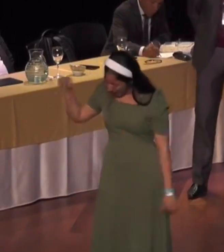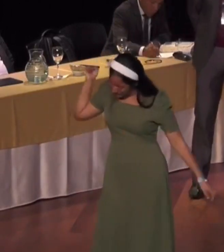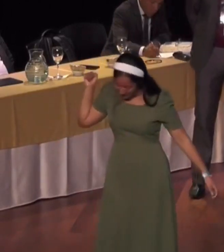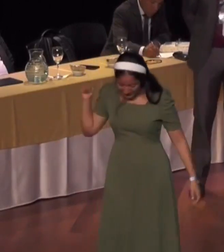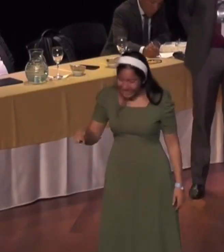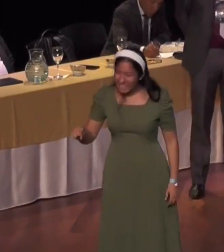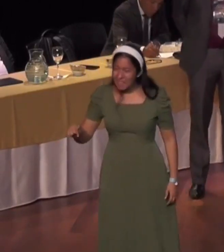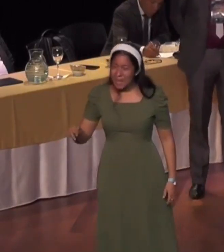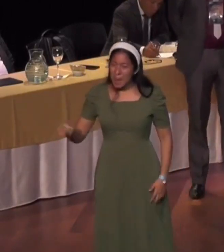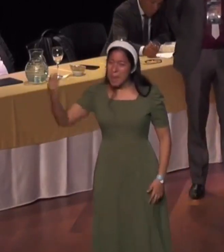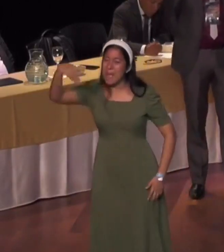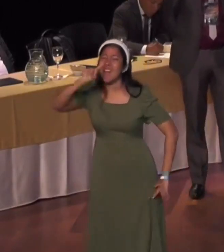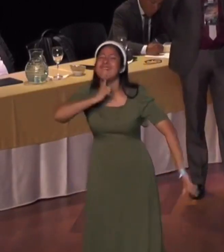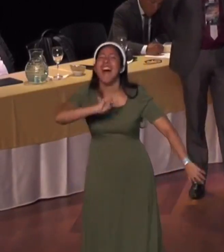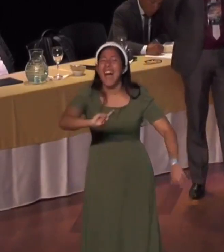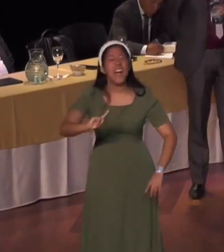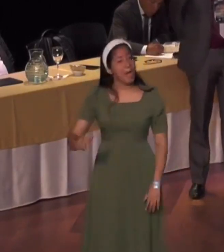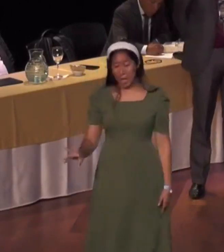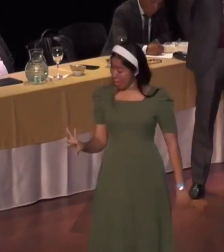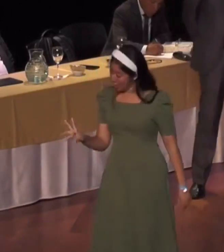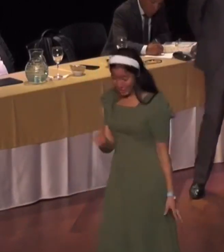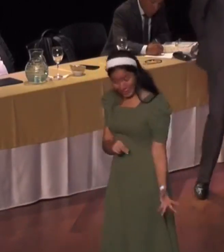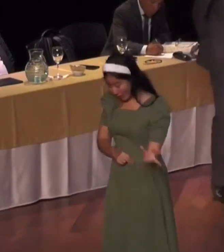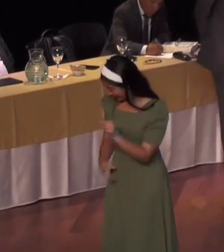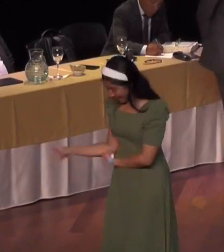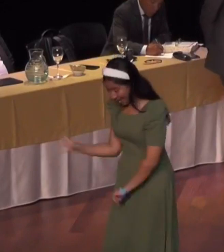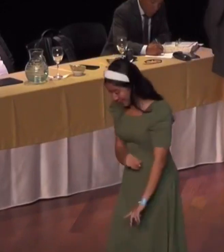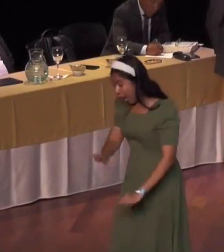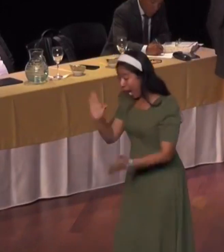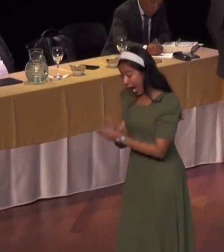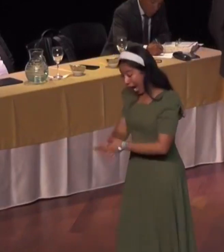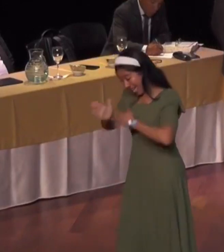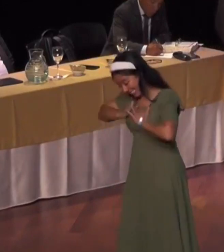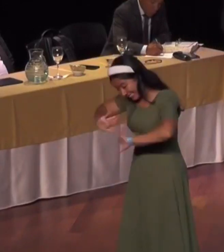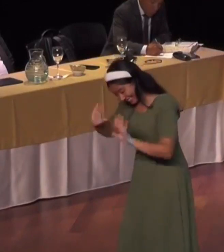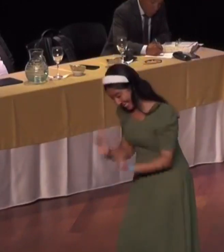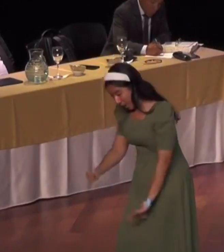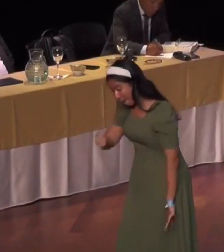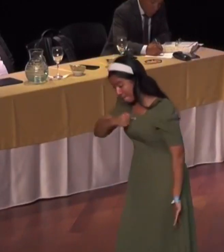sueño. Pero Dios dice, todavía no te toca el tiempo de morir, porque